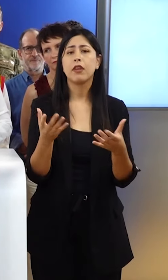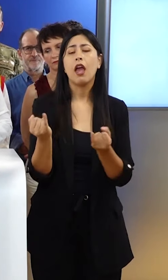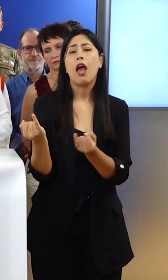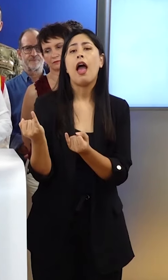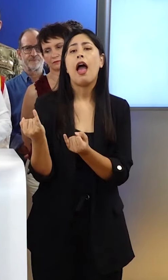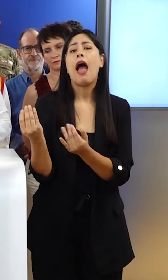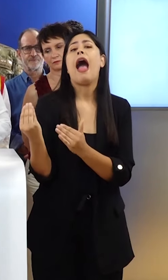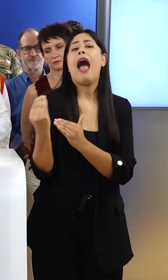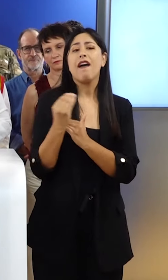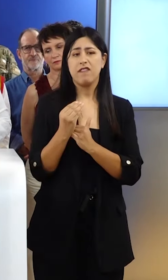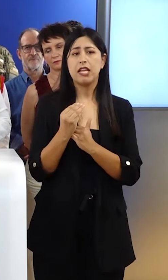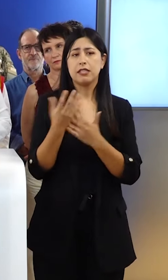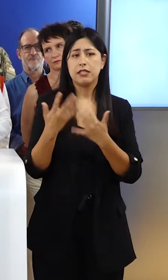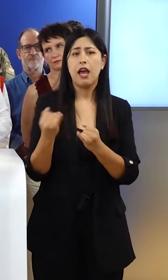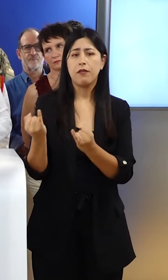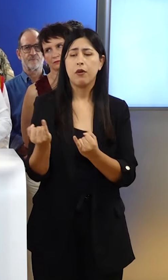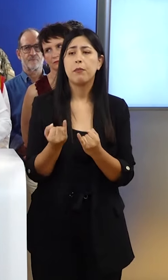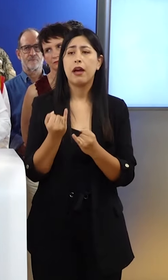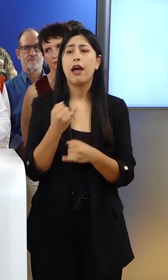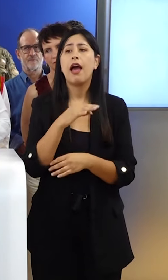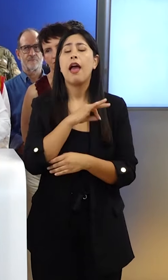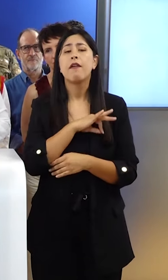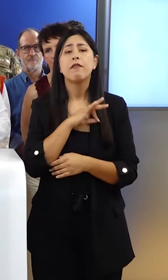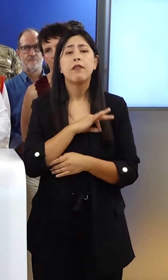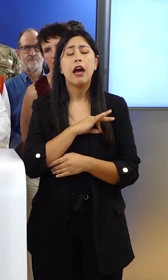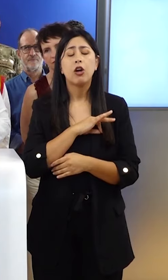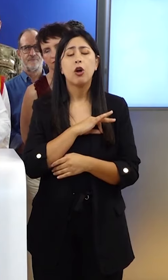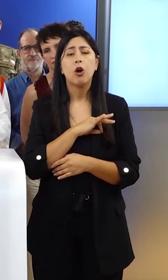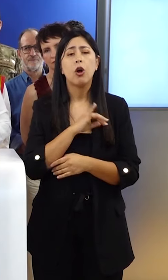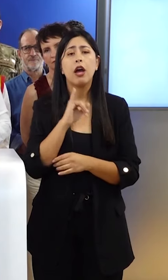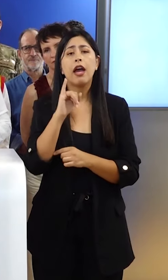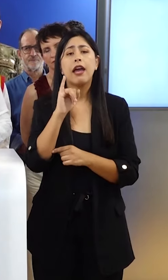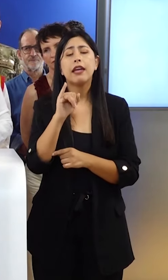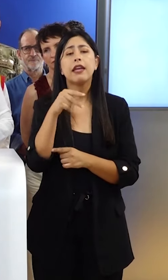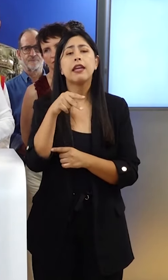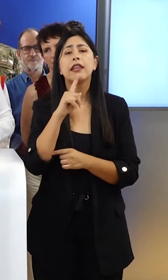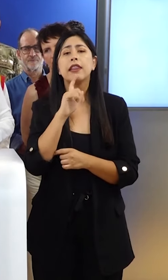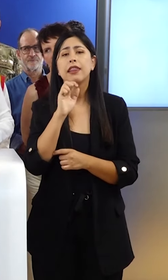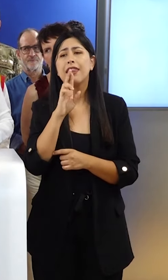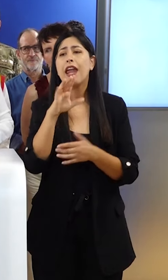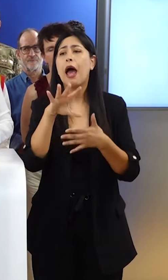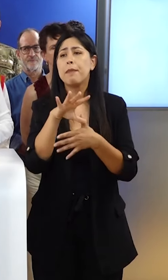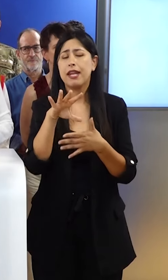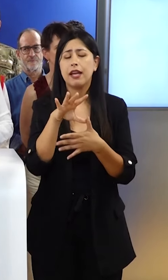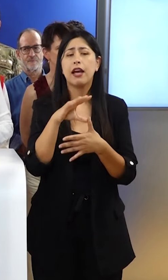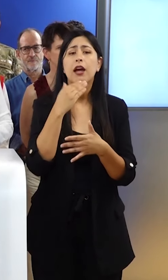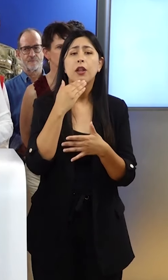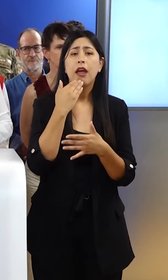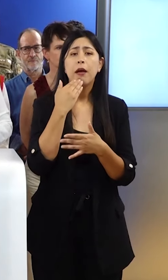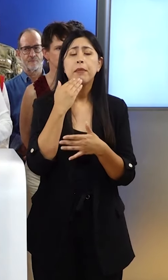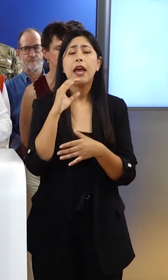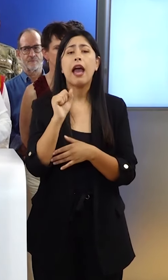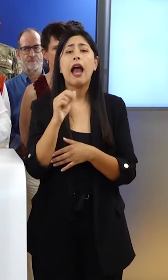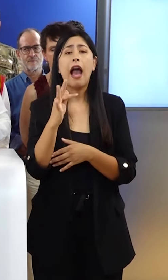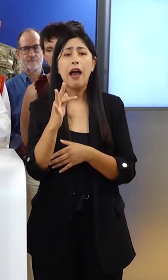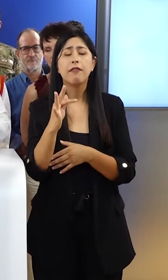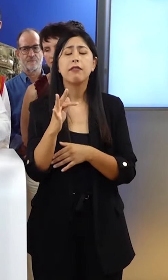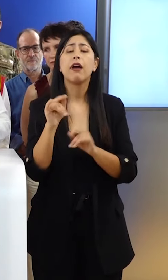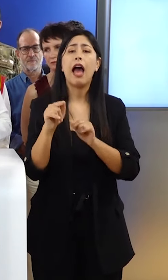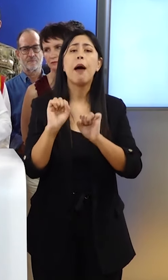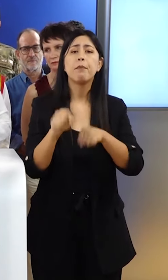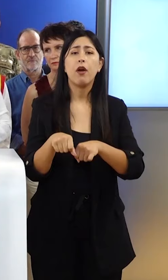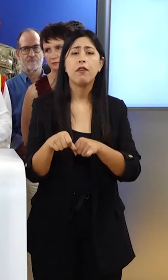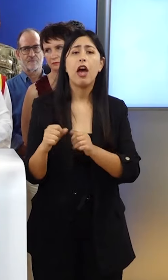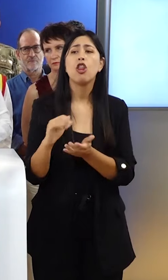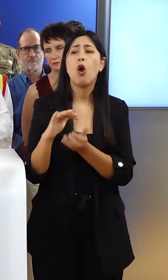informados de que tanto el banco interamericano de desarrollo como caf han aprobado donaciones para chile para atender la emergencia